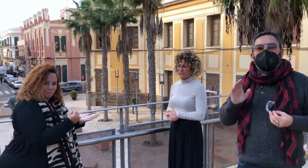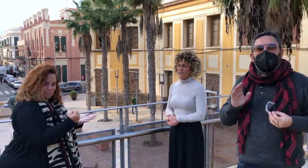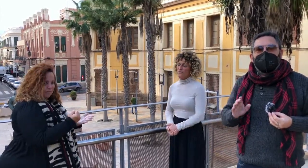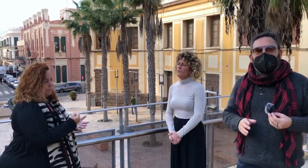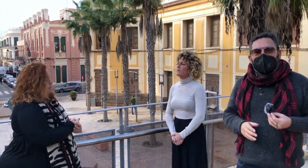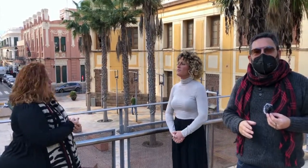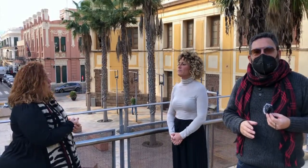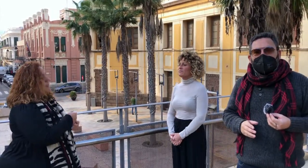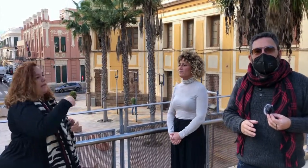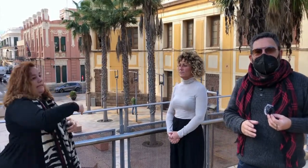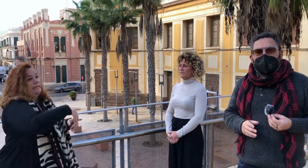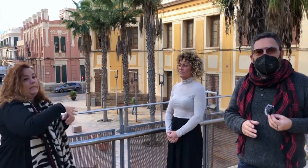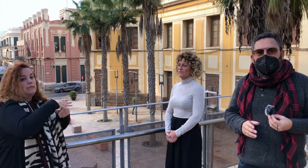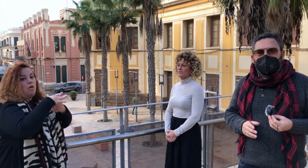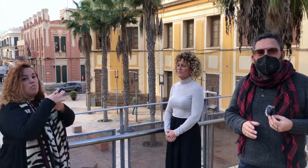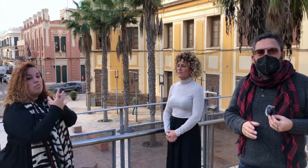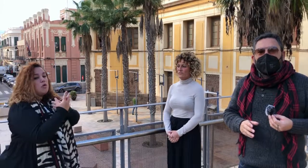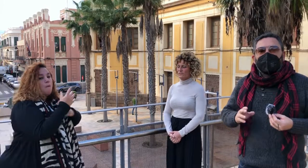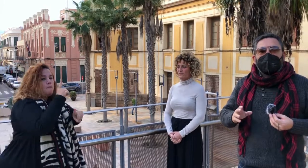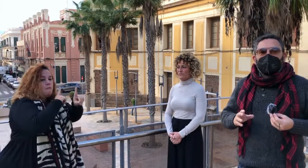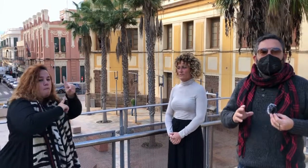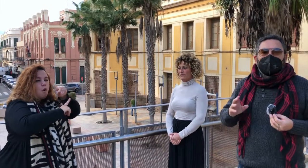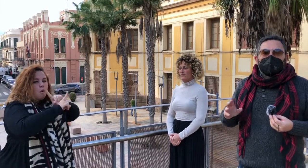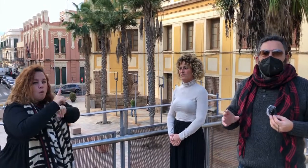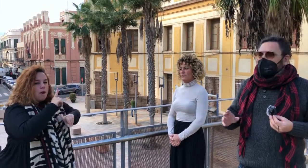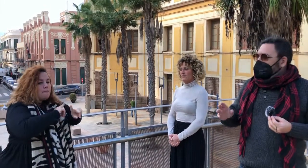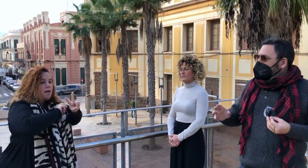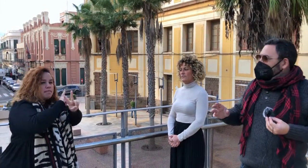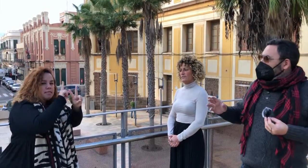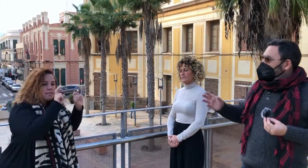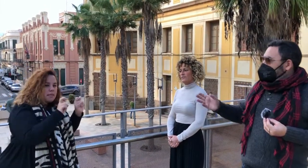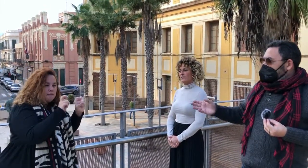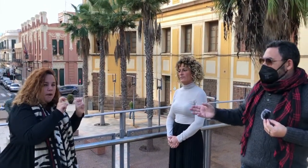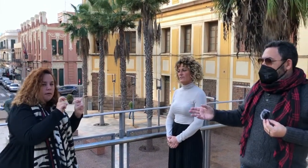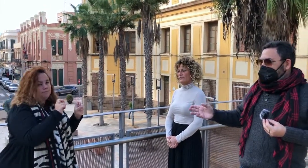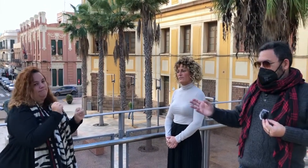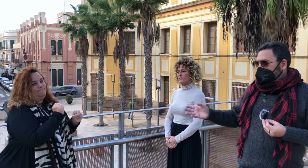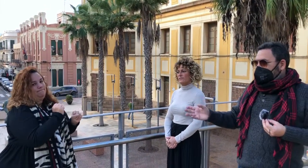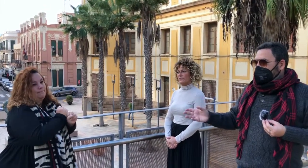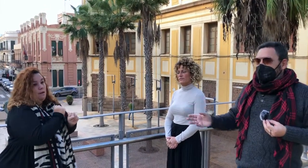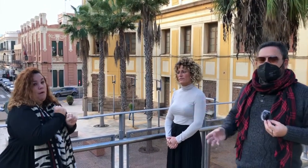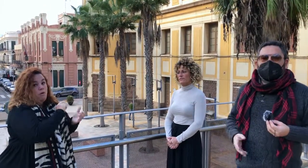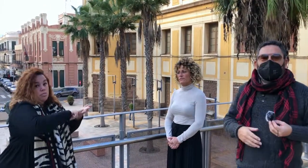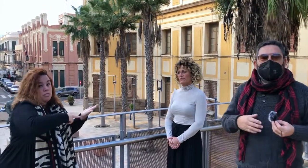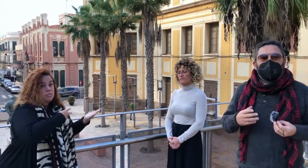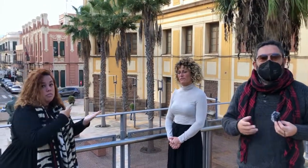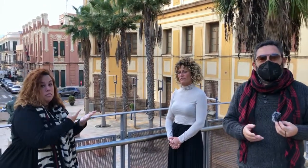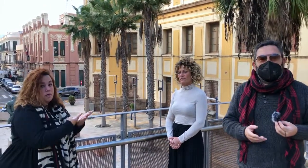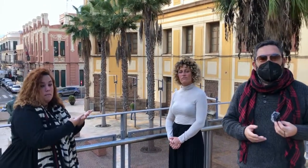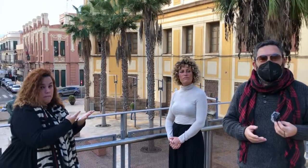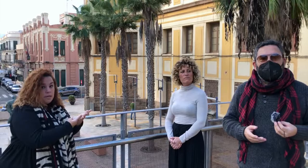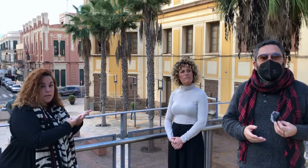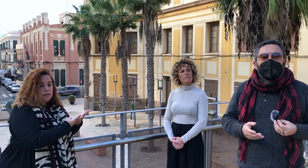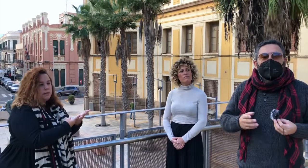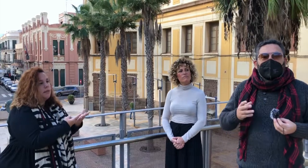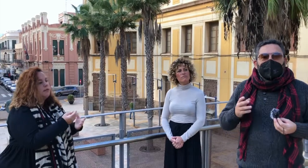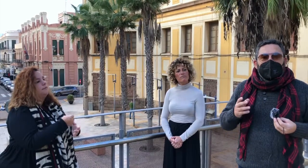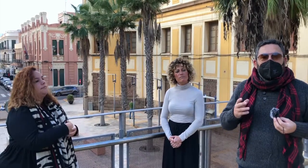de esta problemática que existe con el tema de las Ilse, las intérpretes de lengua de